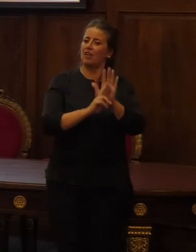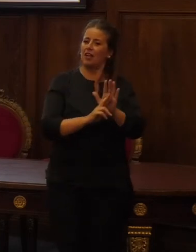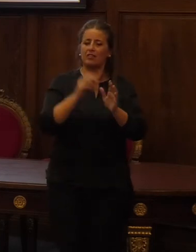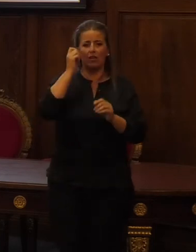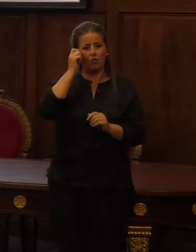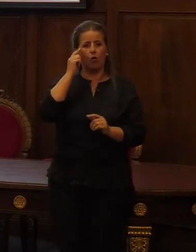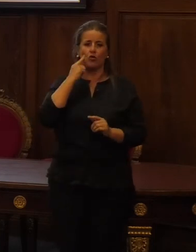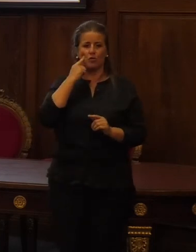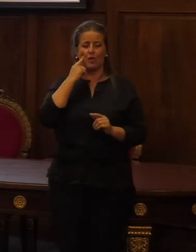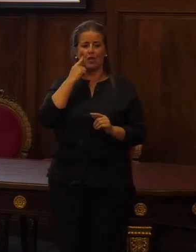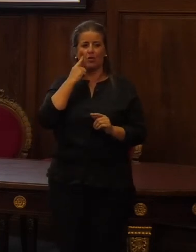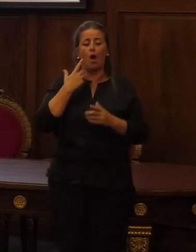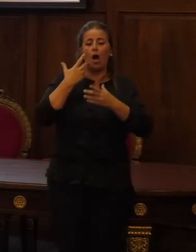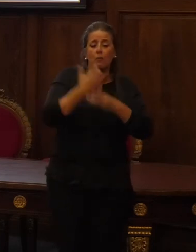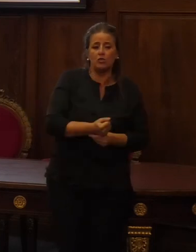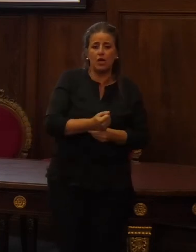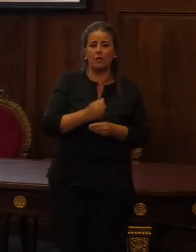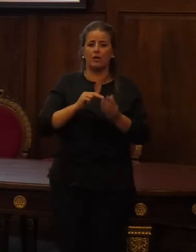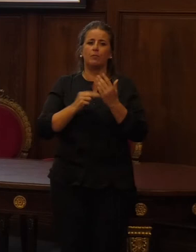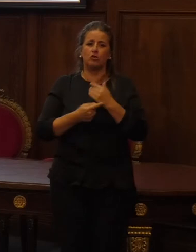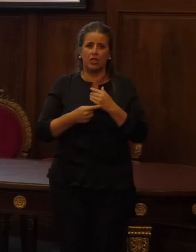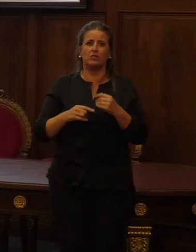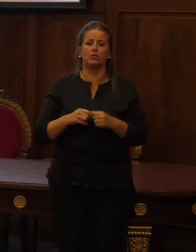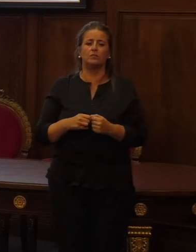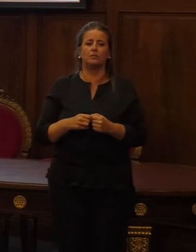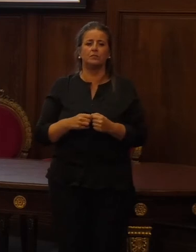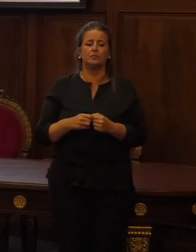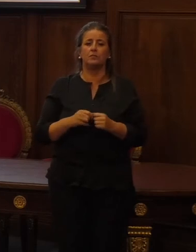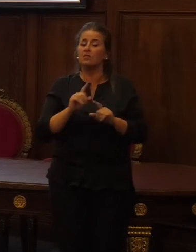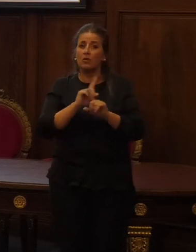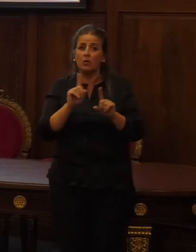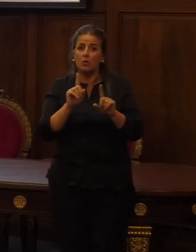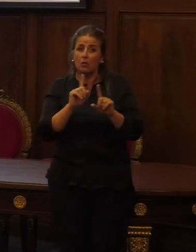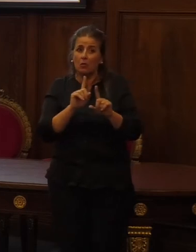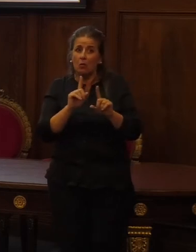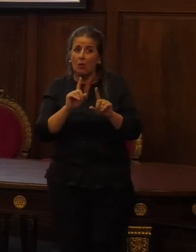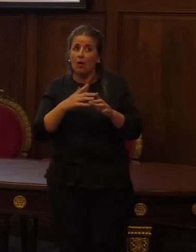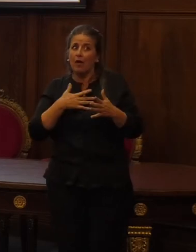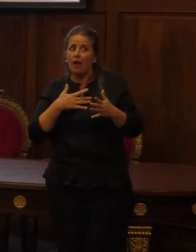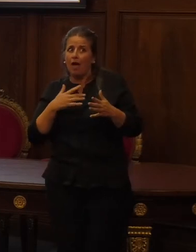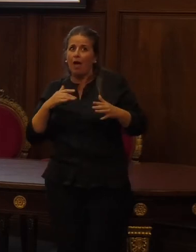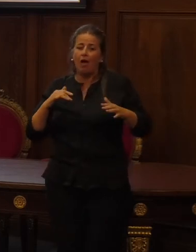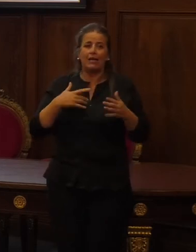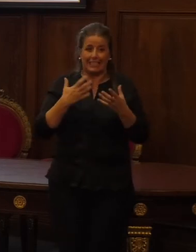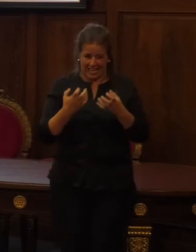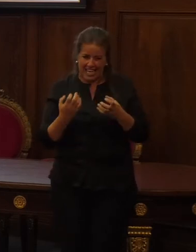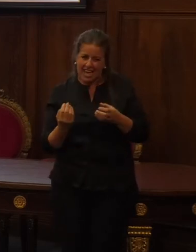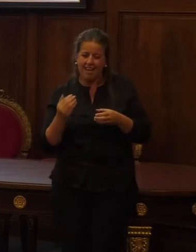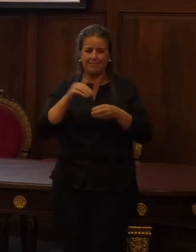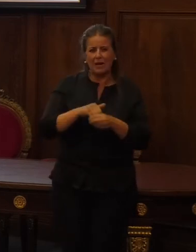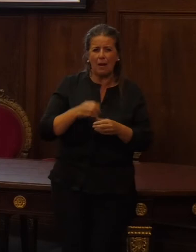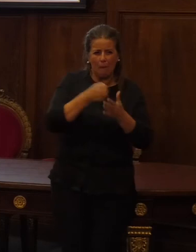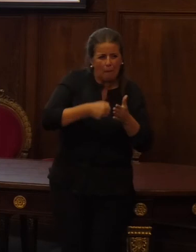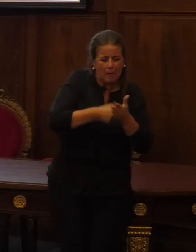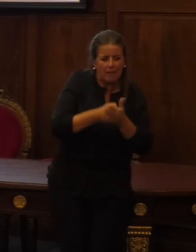en el conocimiento, y apoyaban el proyecto. No era una dádiva, estaban jugados adentro del